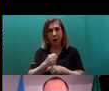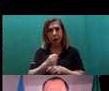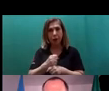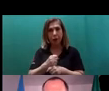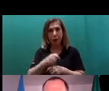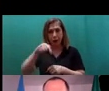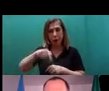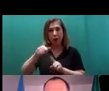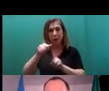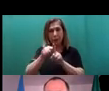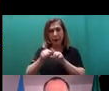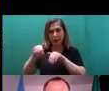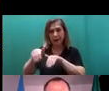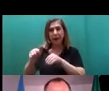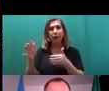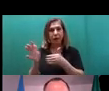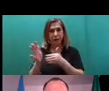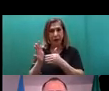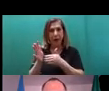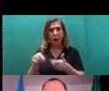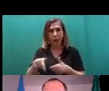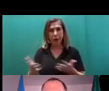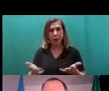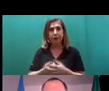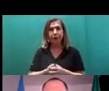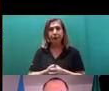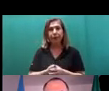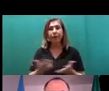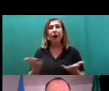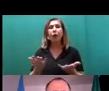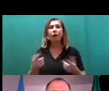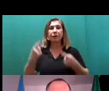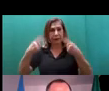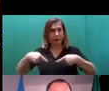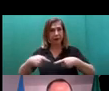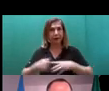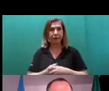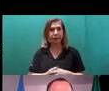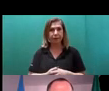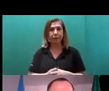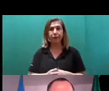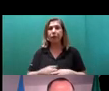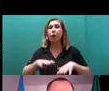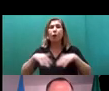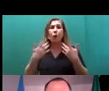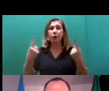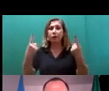de setembro. Vamos agora com os desafios, sim? Os desafios